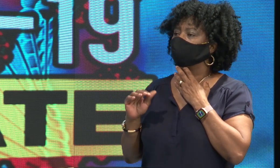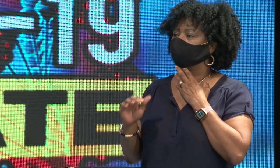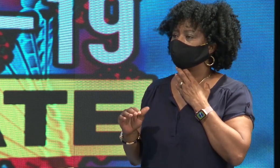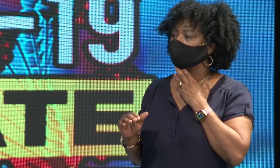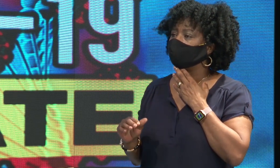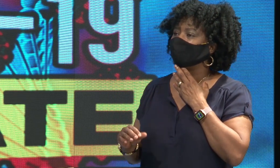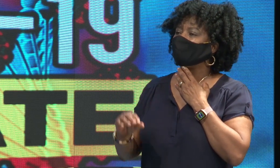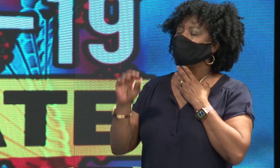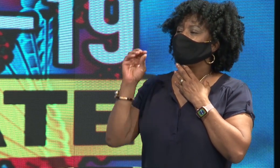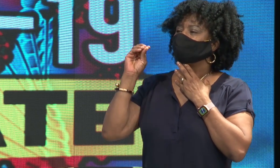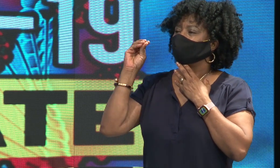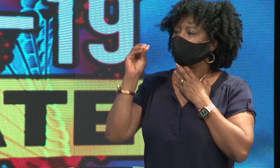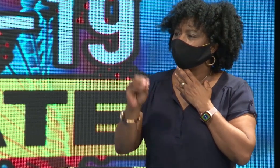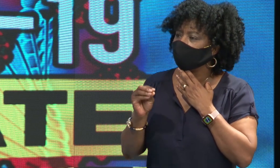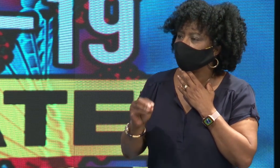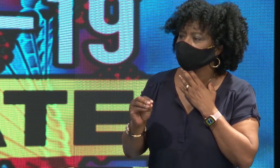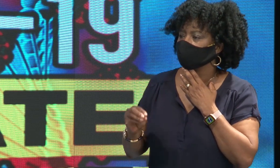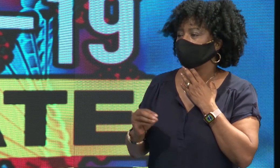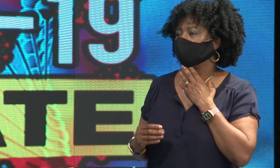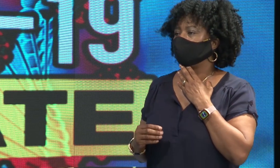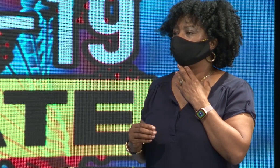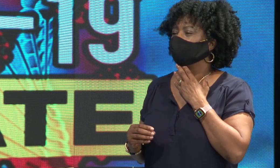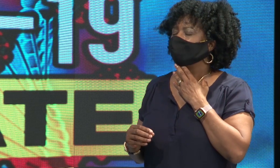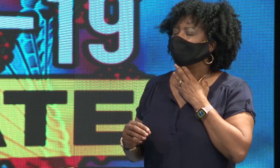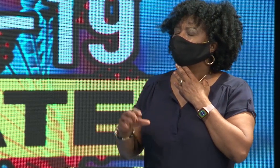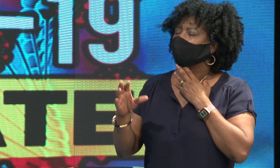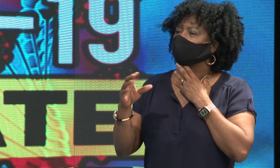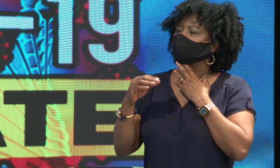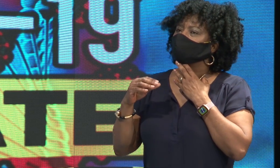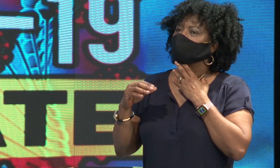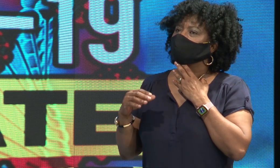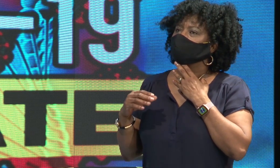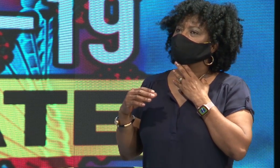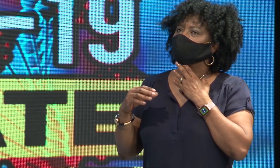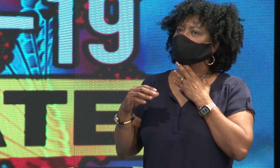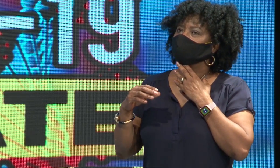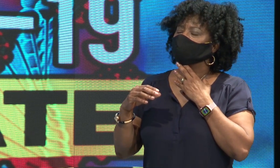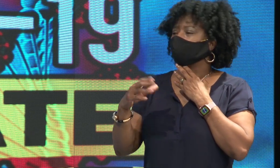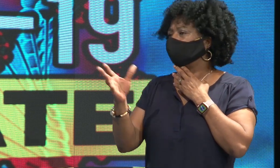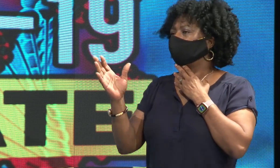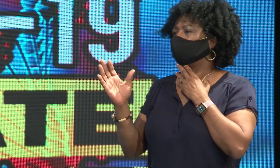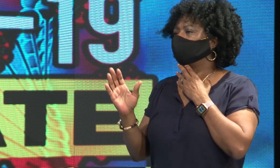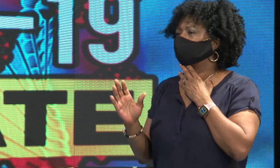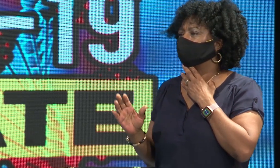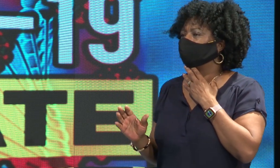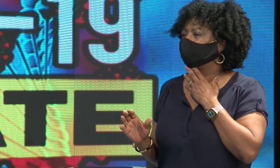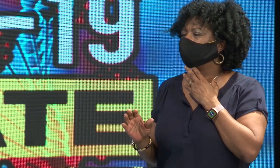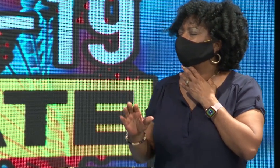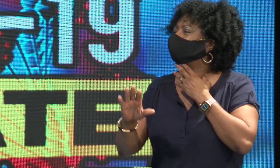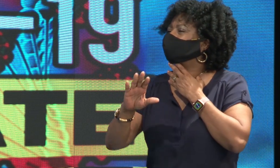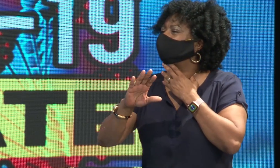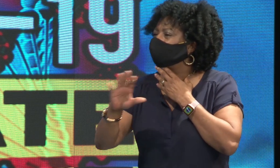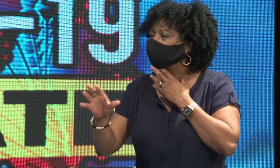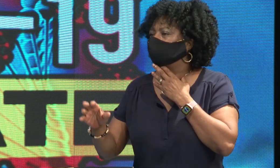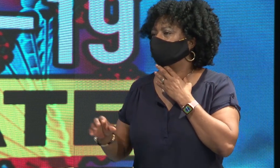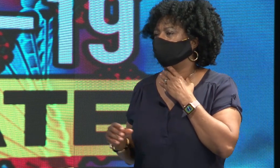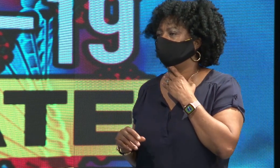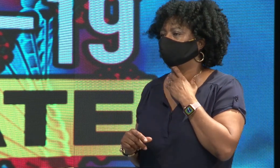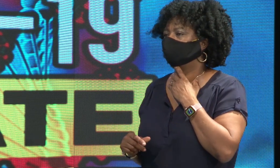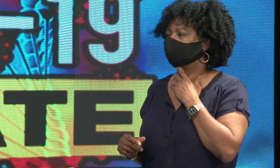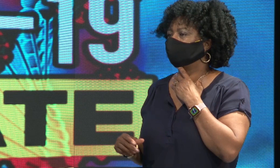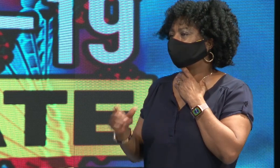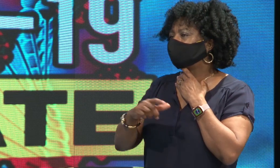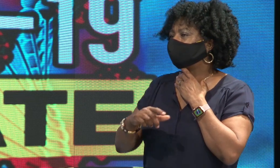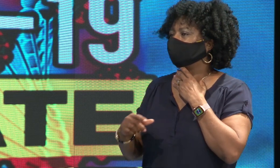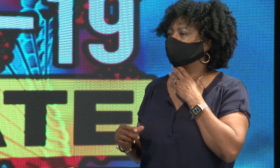Suriname te kunnen voorzien van alle essentiële delen. Kijk, We kunnen ook gewoon zorgen dat ze het niet nodig